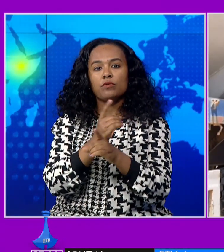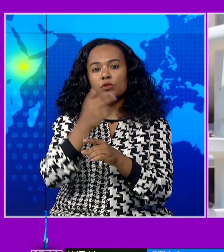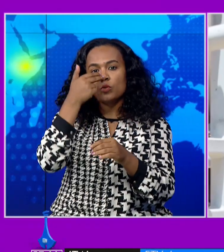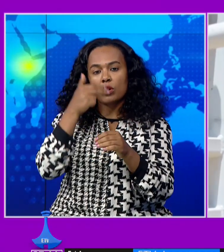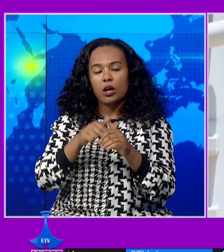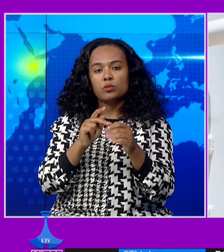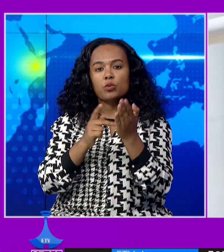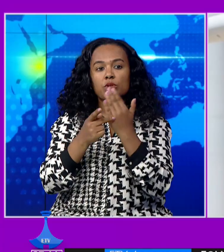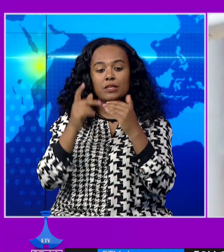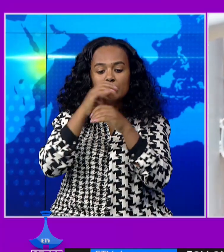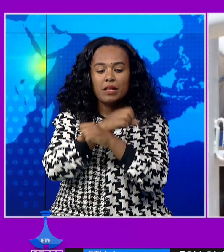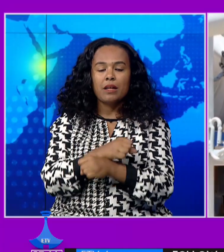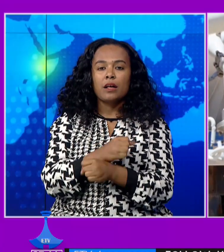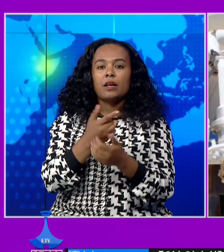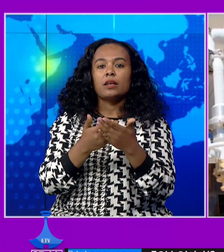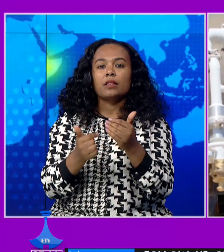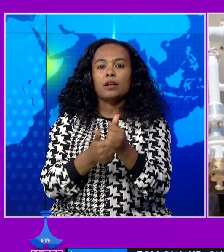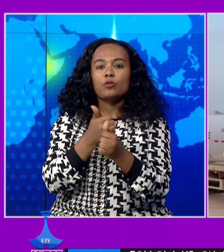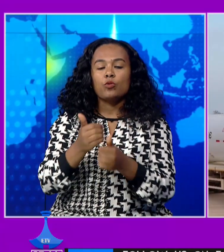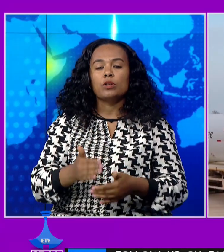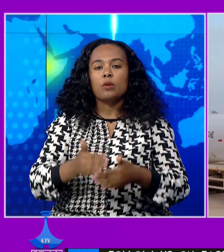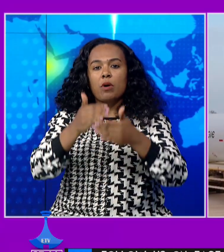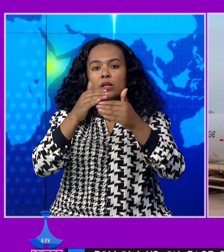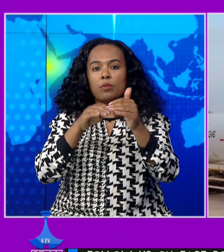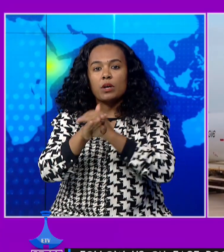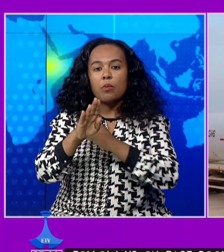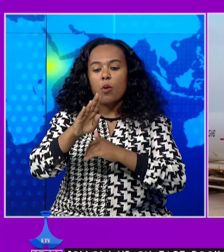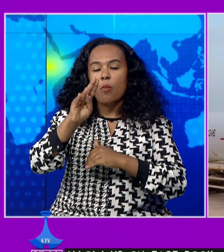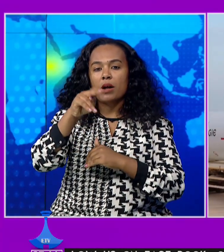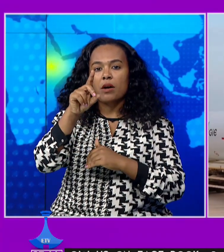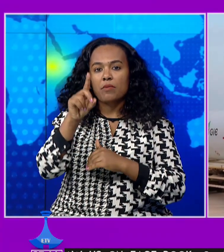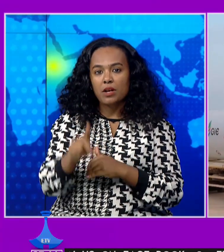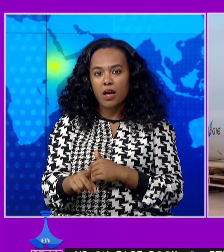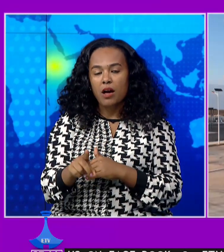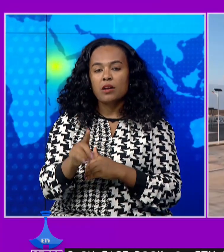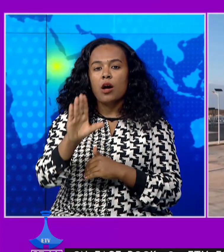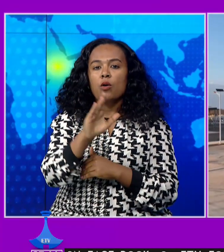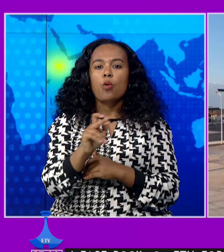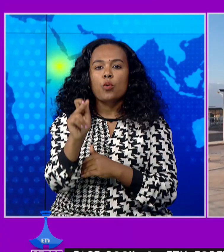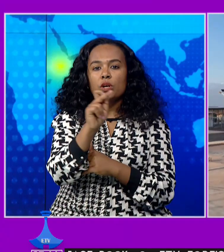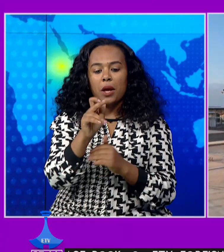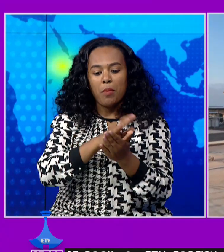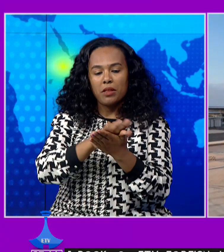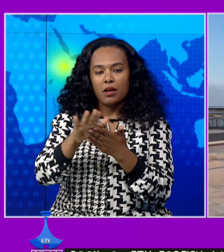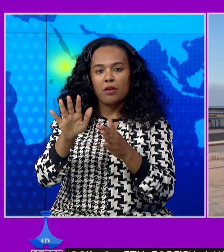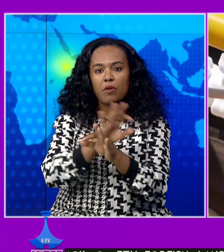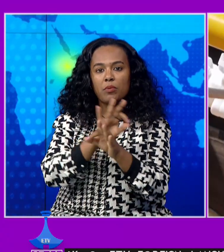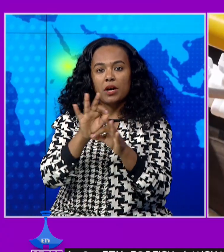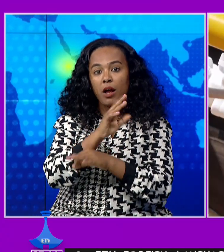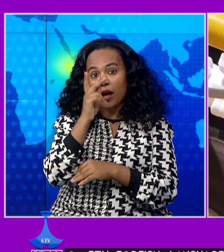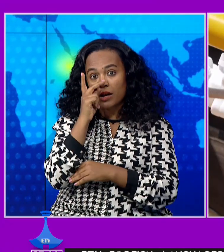ፕሮጀክት ማጠናቀቅም ይህን ተከትሎም ወደ ግንባታ የሚገባው የማዳበሪያ ፋብሪካና የጎዴ ነዳጅ ማጣሪያ ፋብሪካም